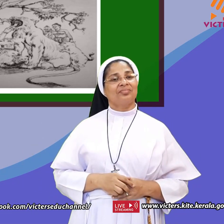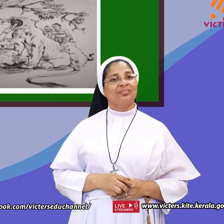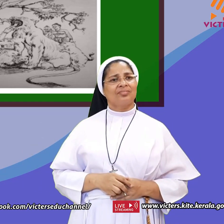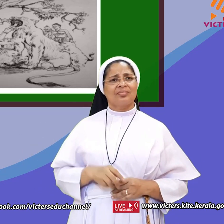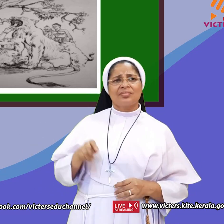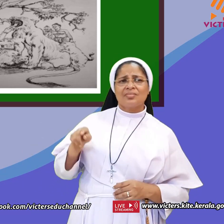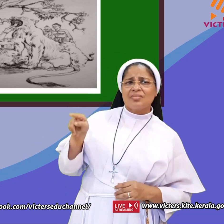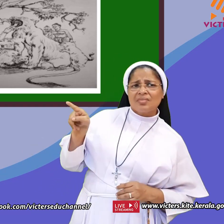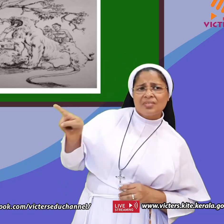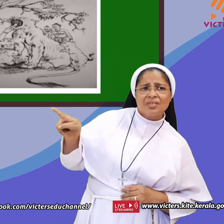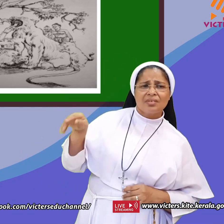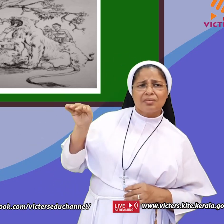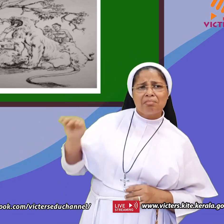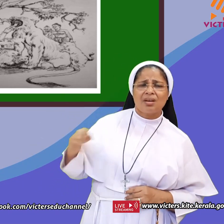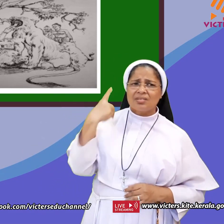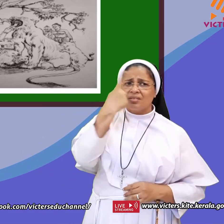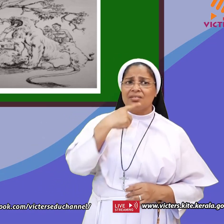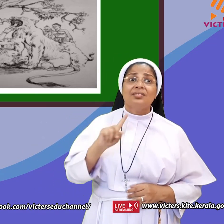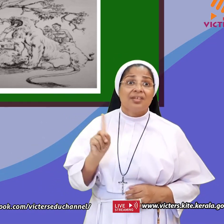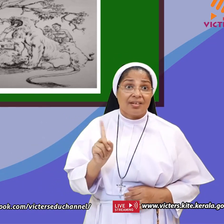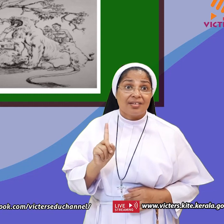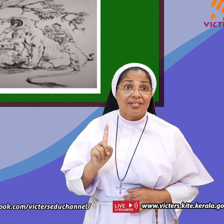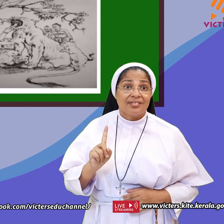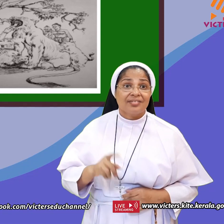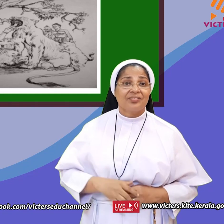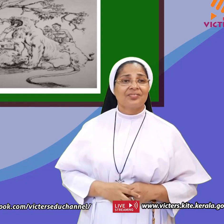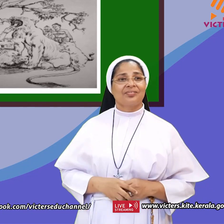ആ ബാലൻ ആരാണെന്ന് നിങ്ങൾക്ക് മനസ്സിലായി.